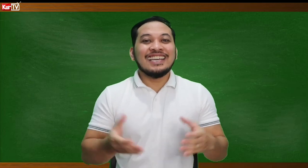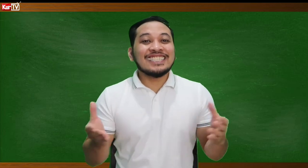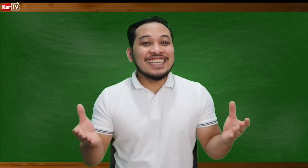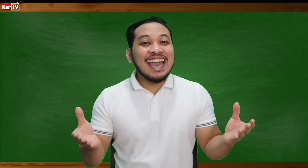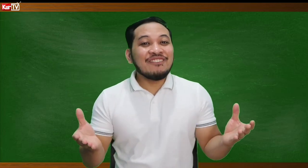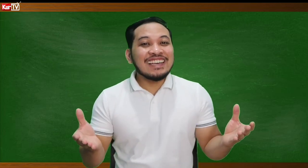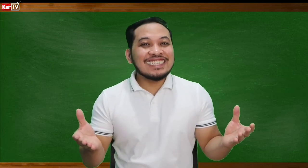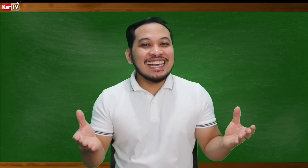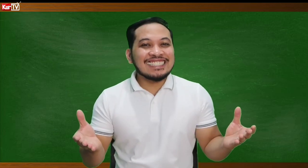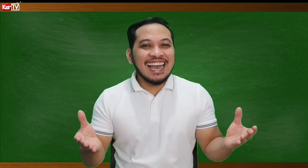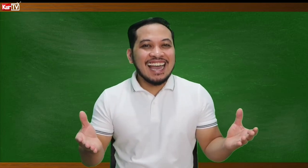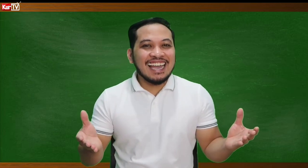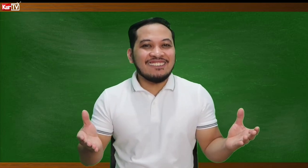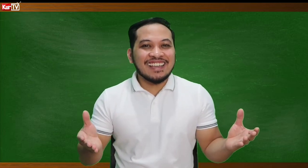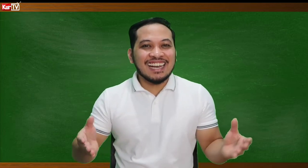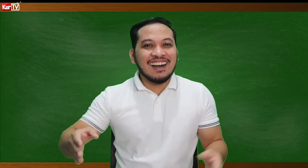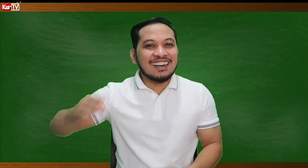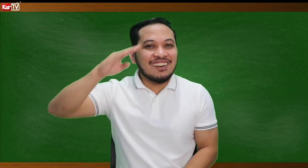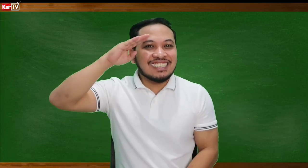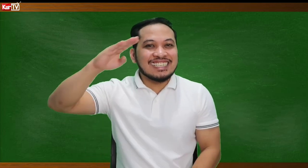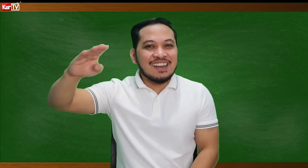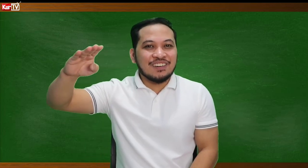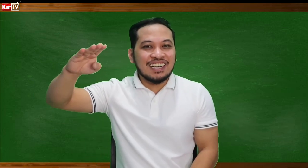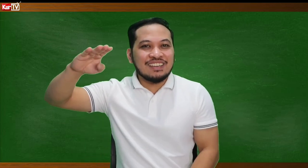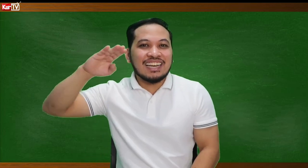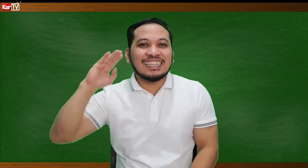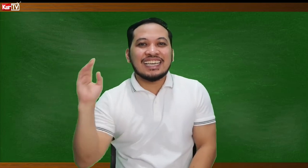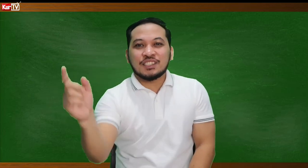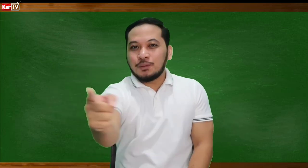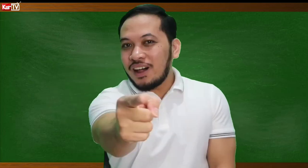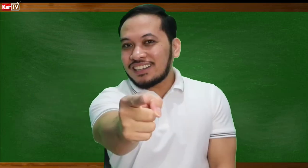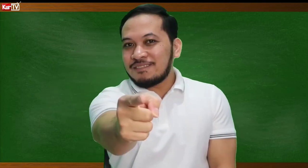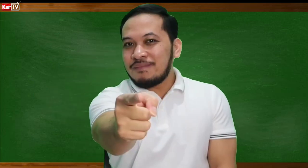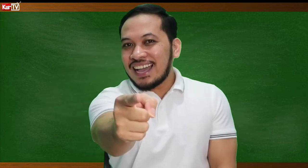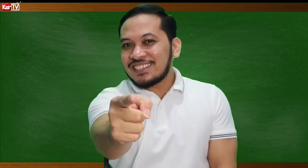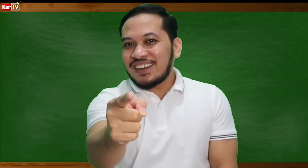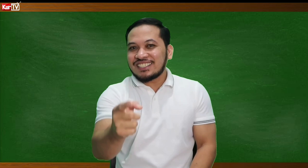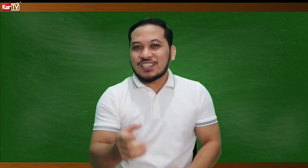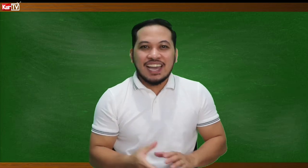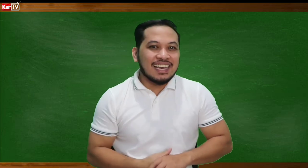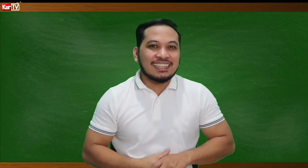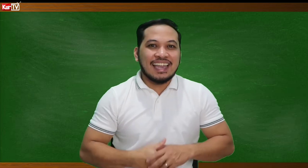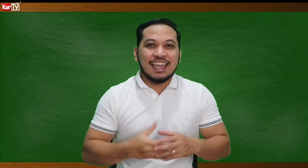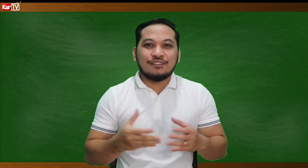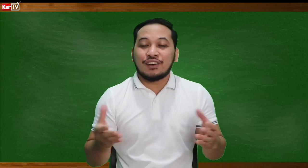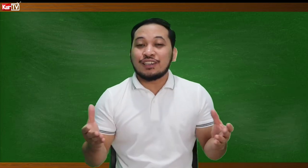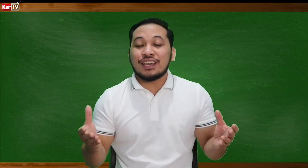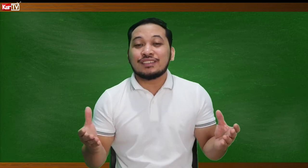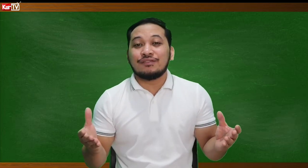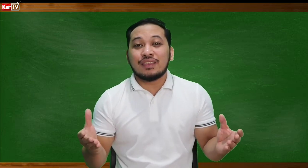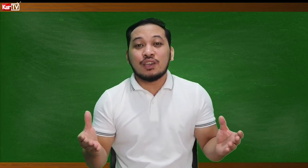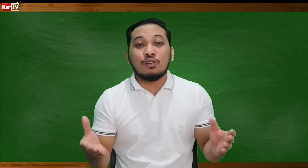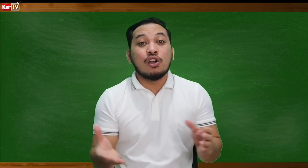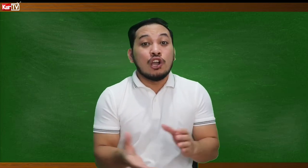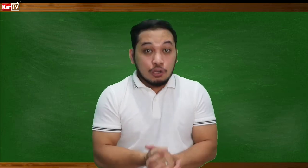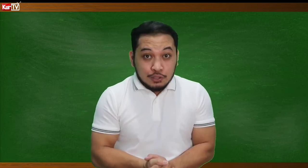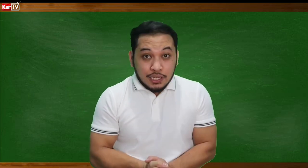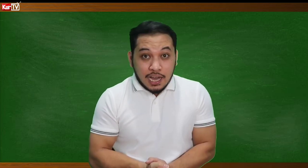It's FSL time! Karawan, what's up, Creative Fanatics? Welcome back to my channel. And for today's video, kumusta na nga po